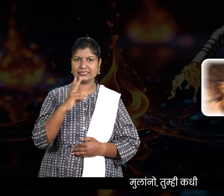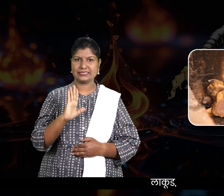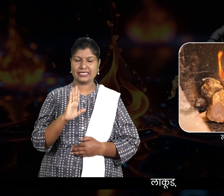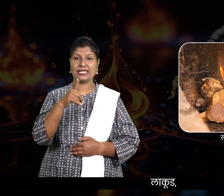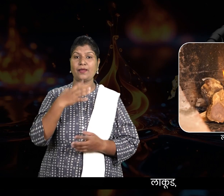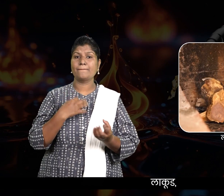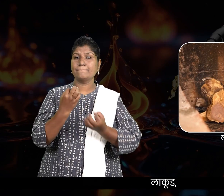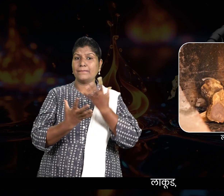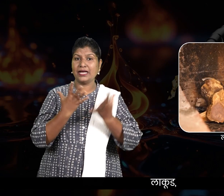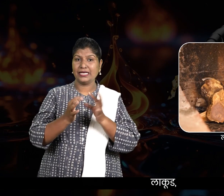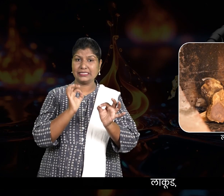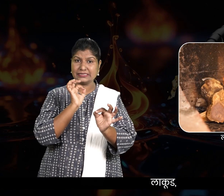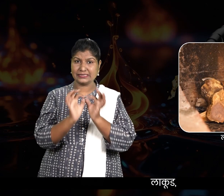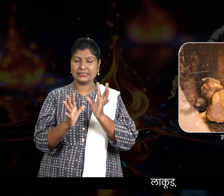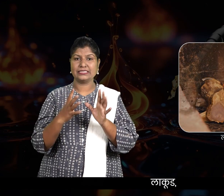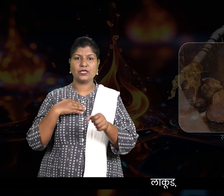लाकूड,